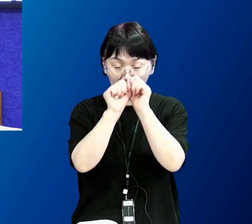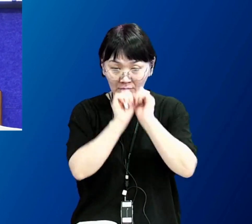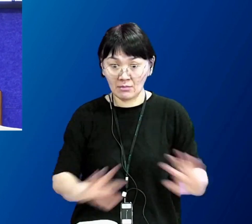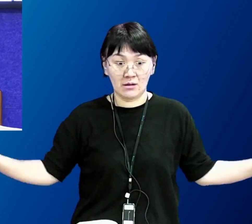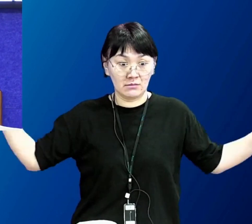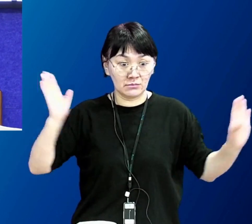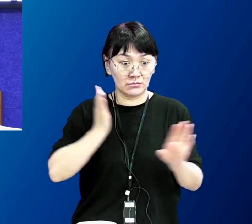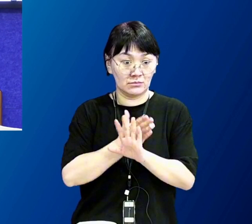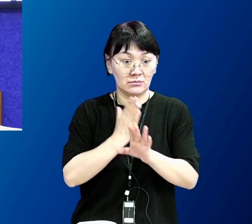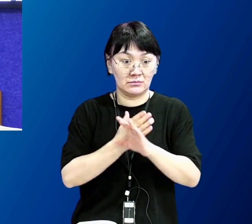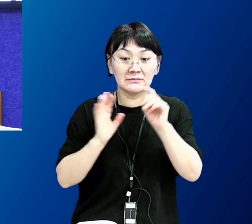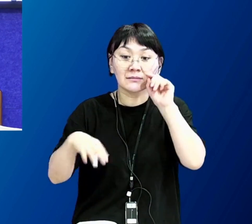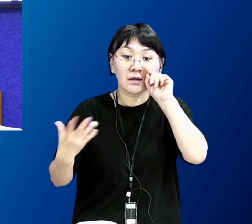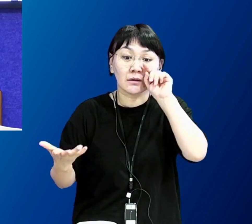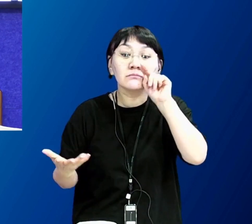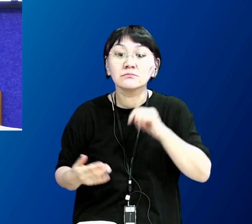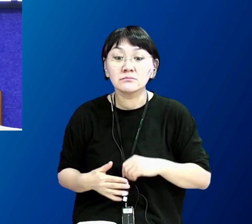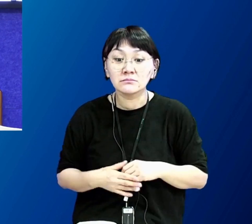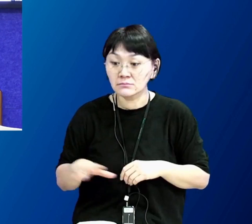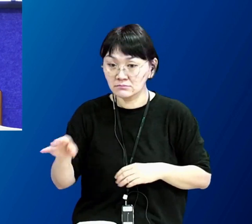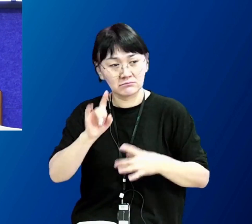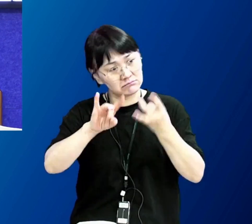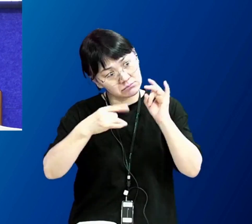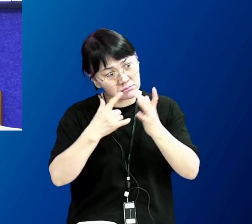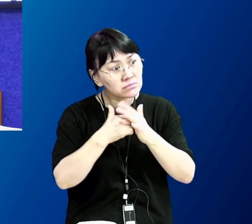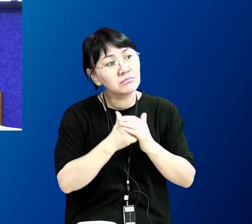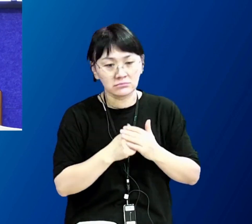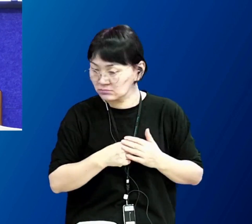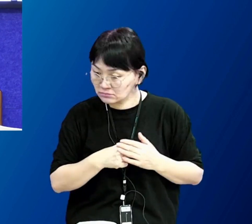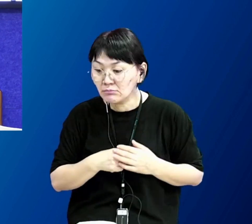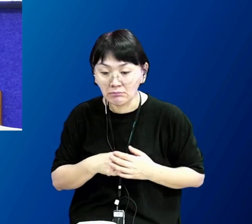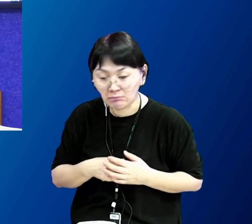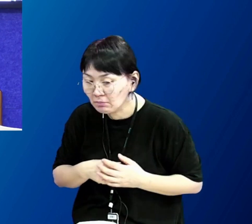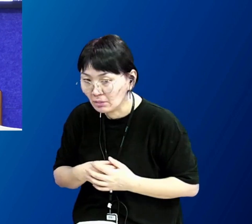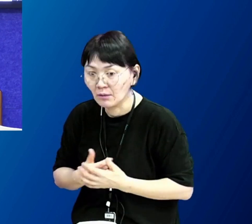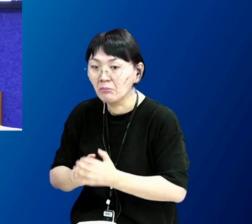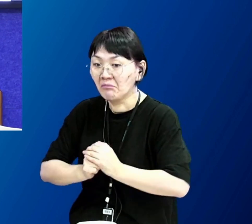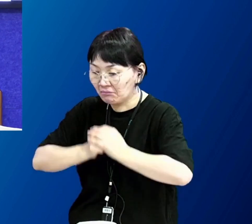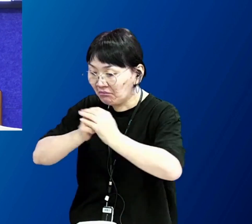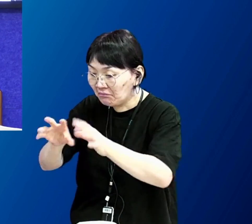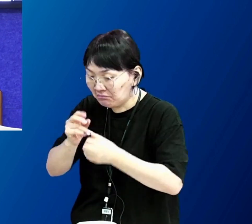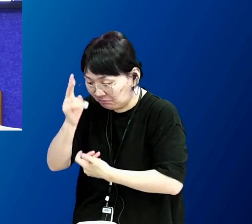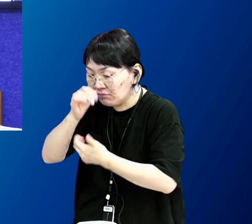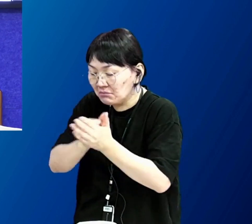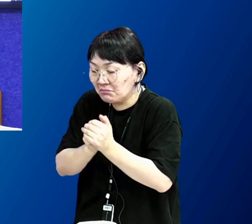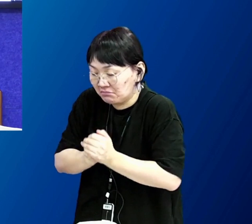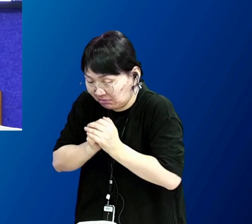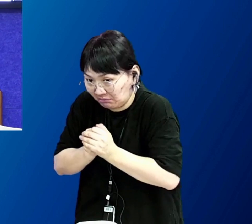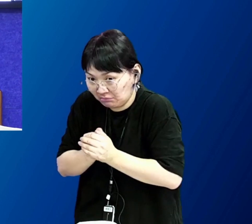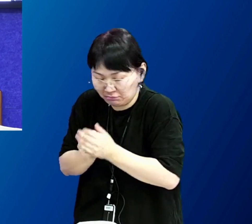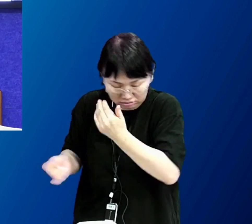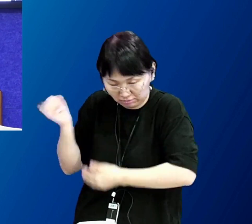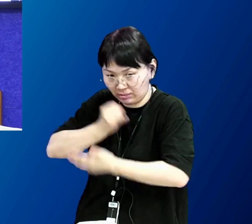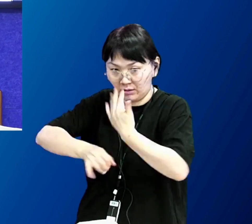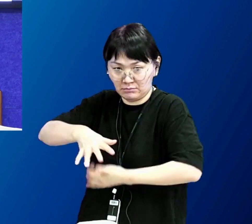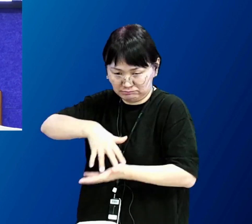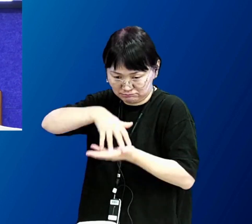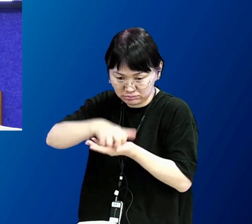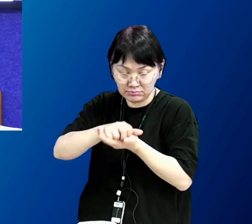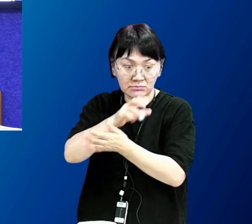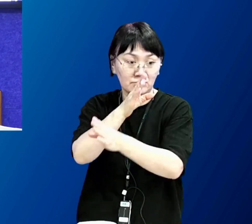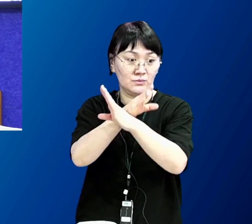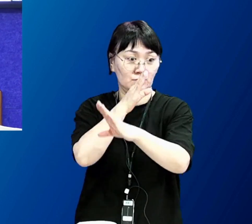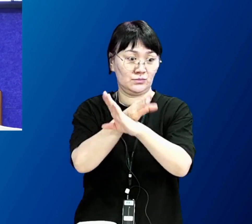болоо. Соломоныг үжтэй хийм шүтэний үртэл шүтгэд өргөсөн ийм аимшигтай байдалд аваадсан